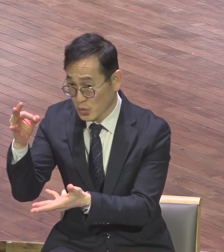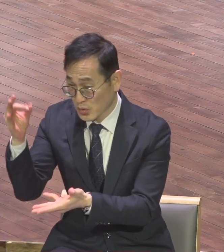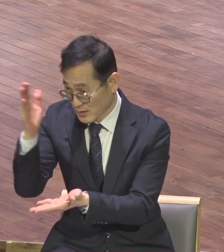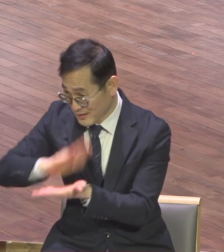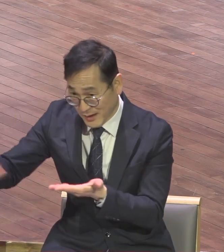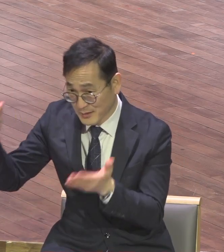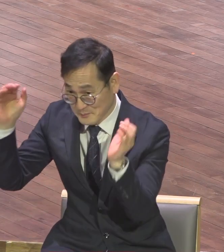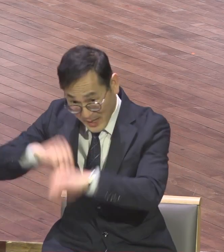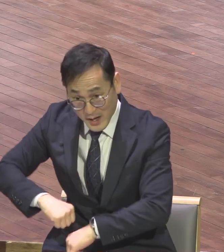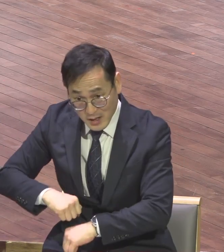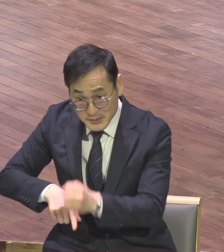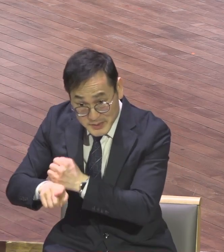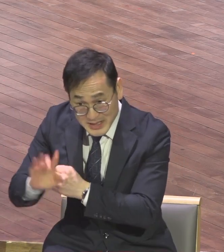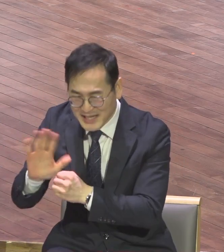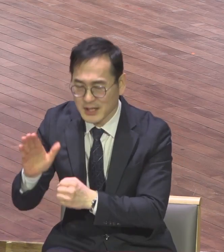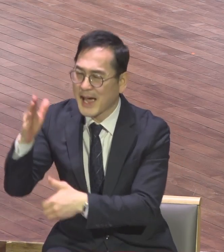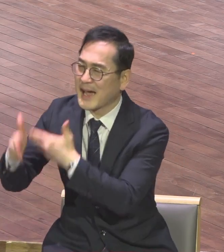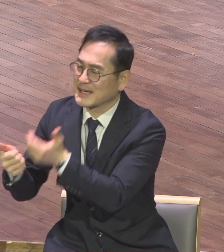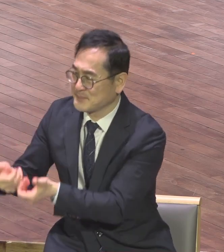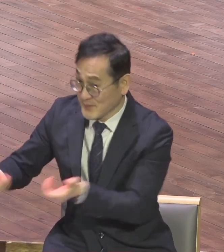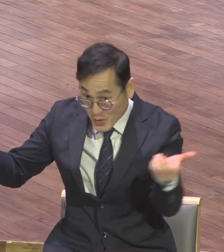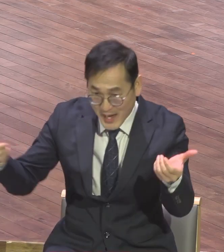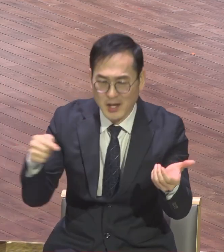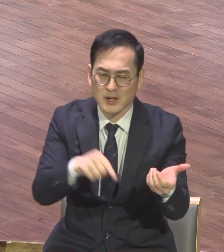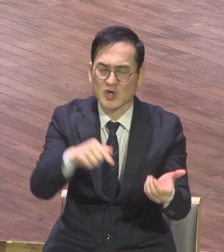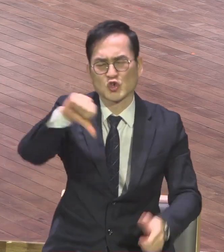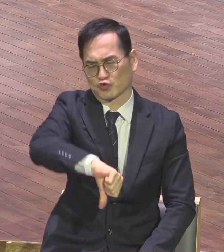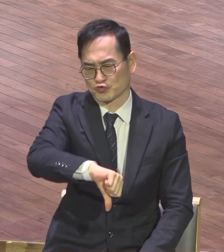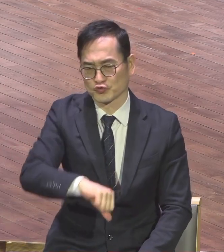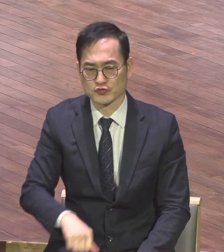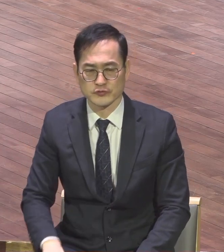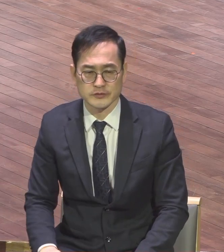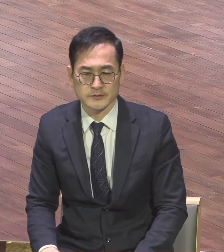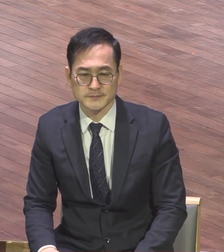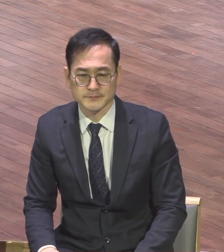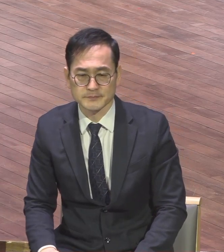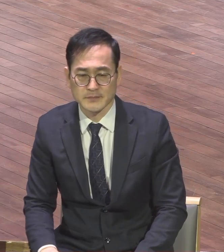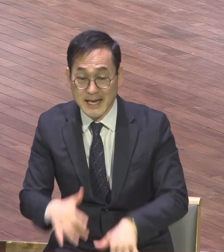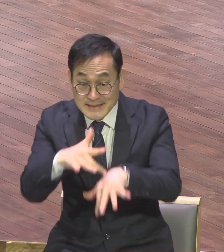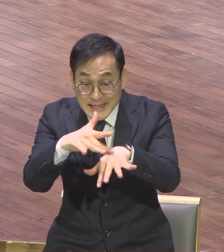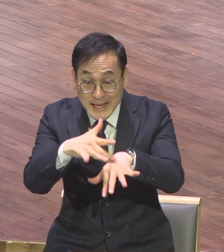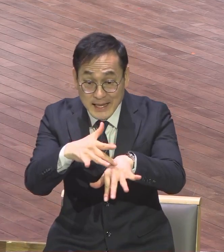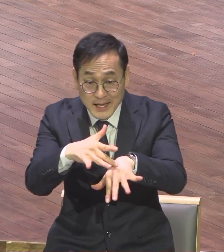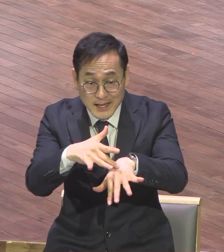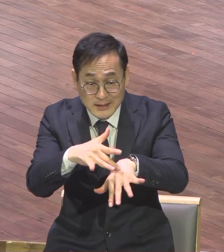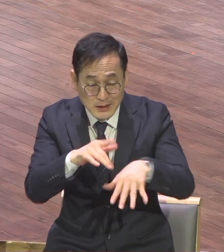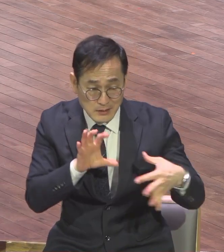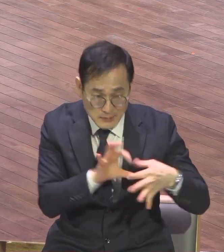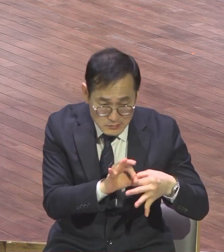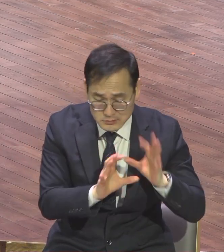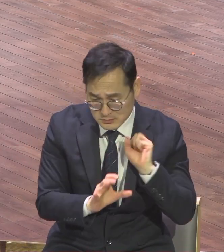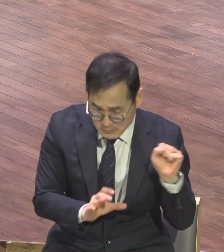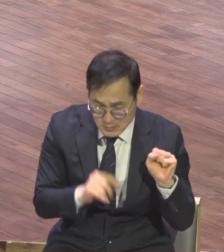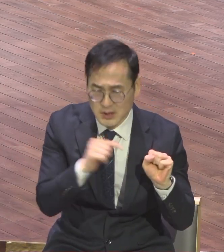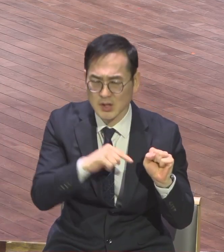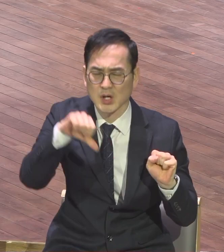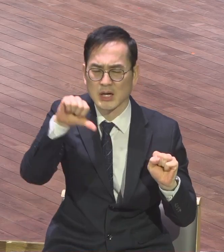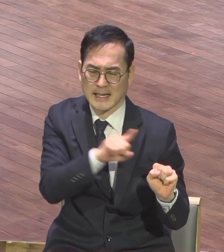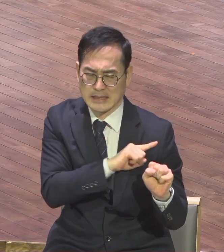저주는 하나님 떠난 그 자체가 저주입니다. 마귀의 자식으로 사는 그것이 저주 중에